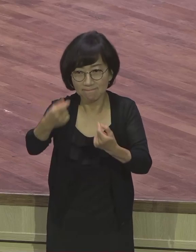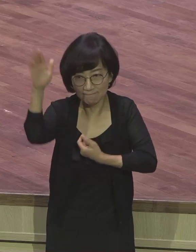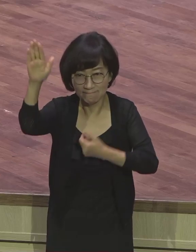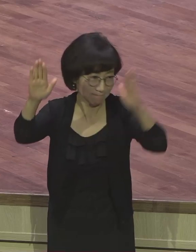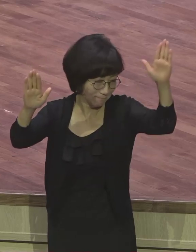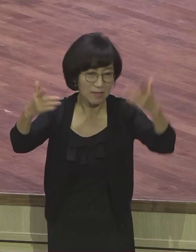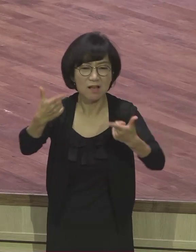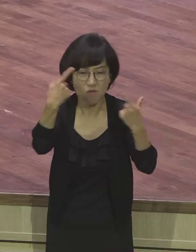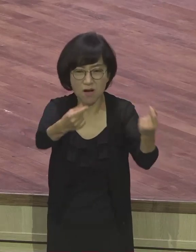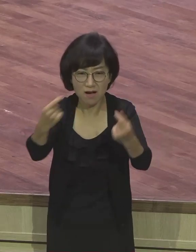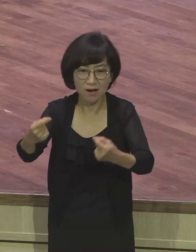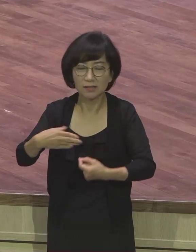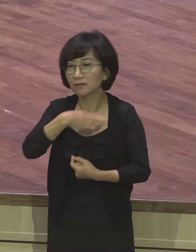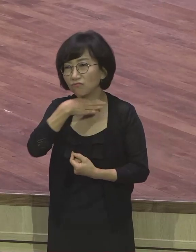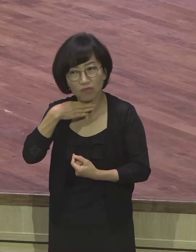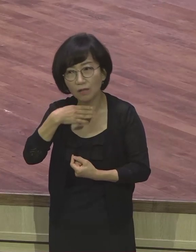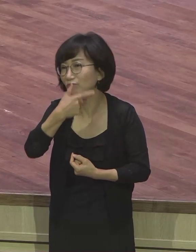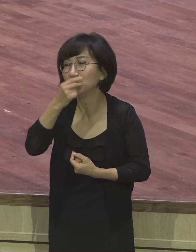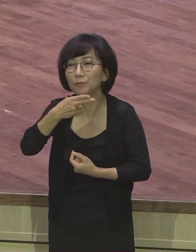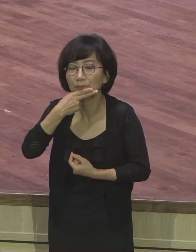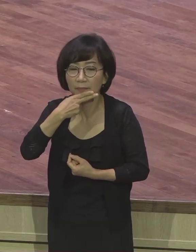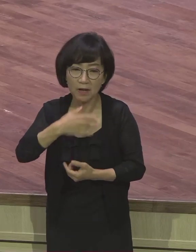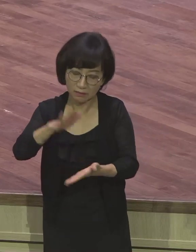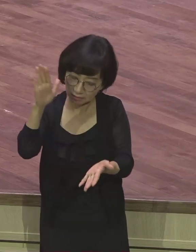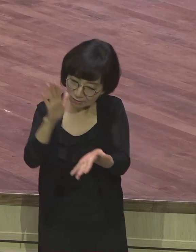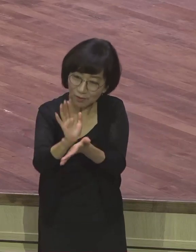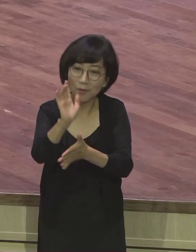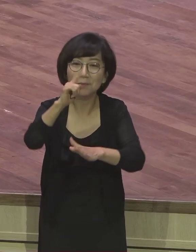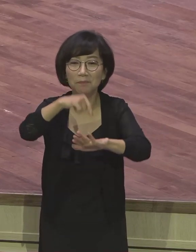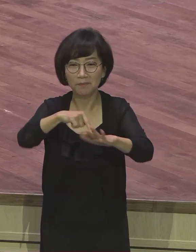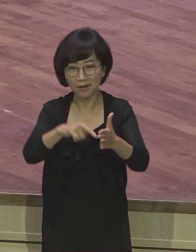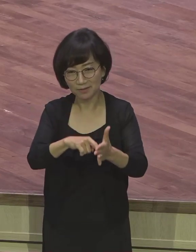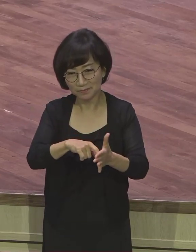내게 부족함 없습니다. 초대의 성도들의 열정이요, 그게.